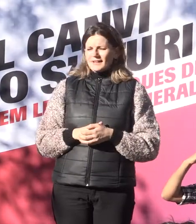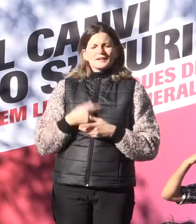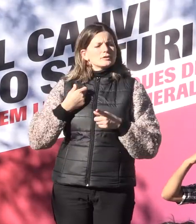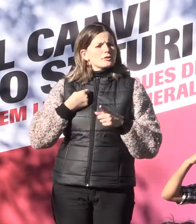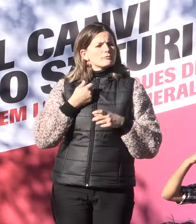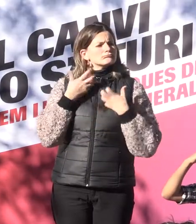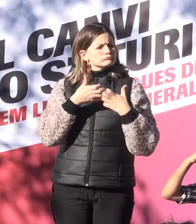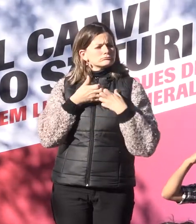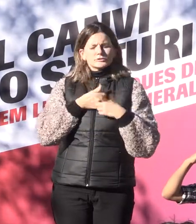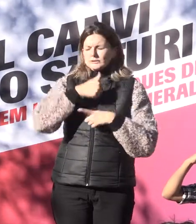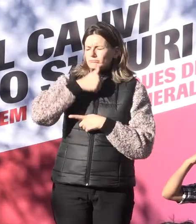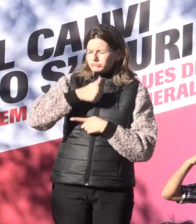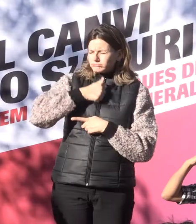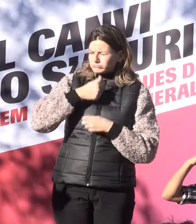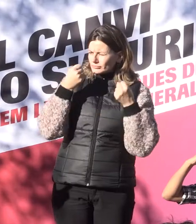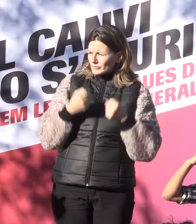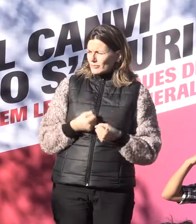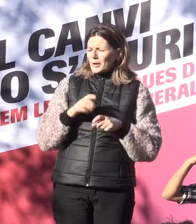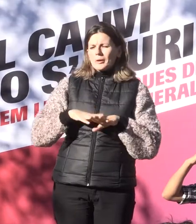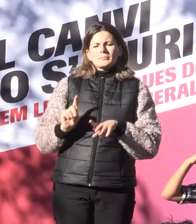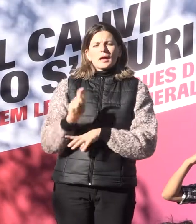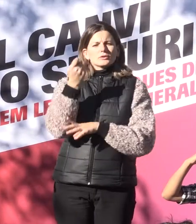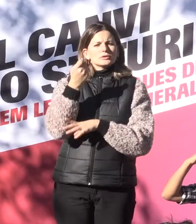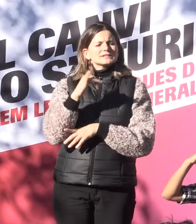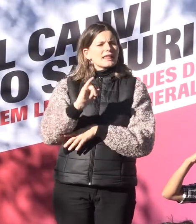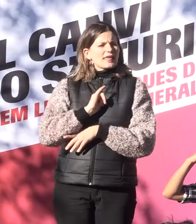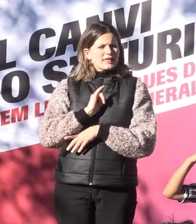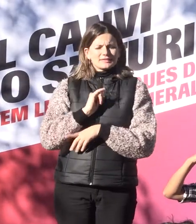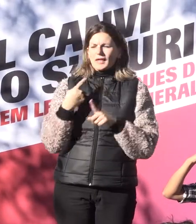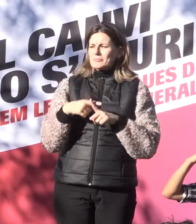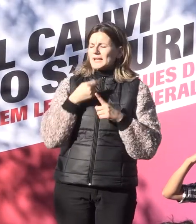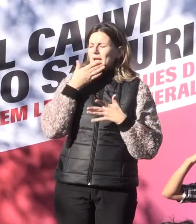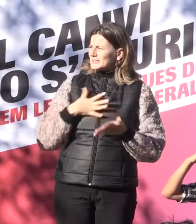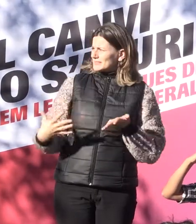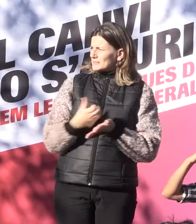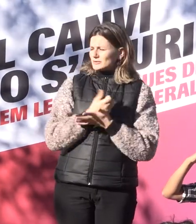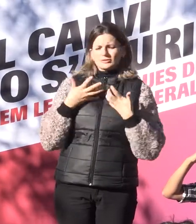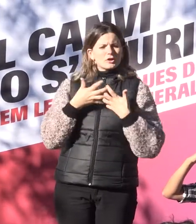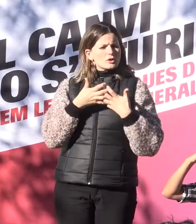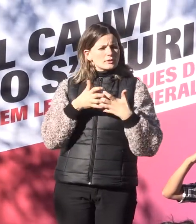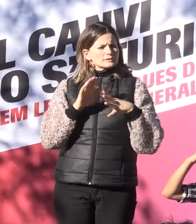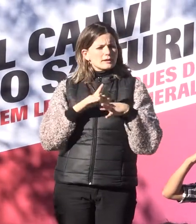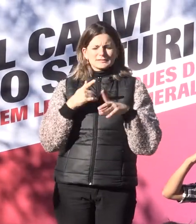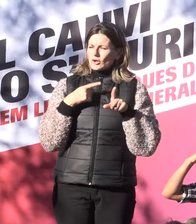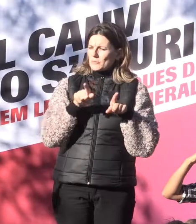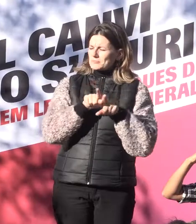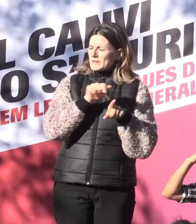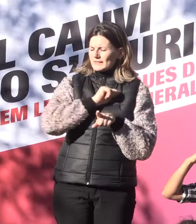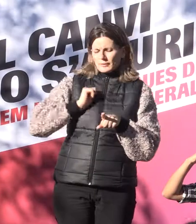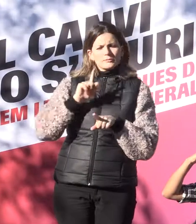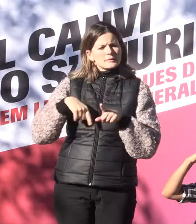por por tener también esta identidad porque creo que todos luchamos por eso individualmente pero